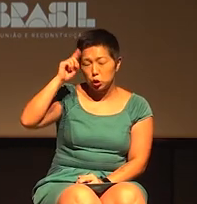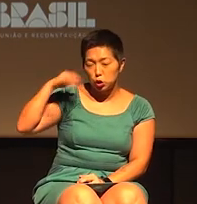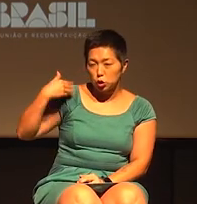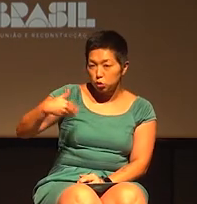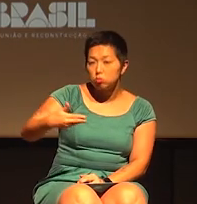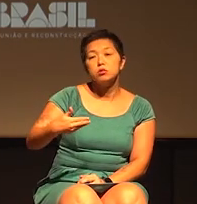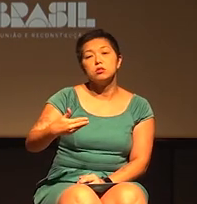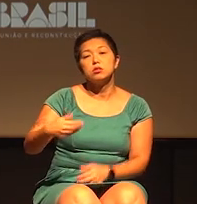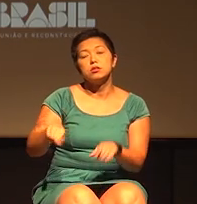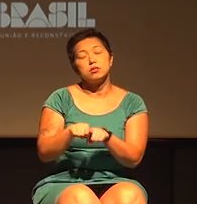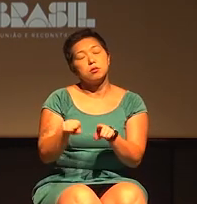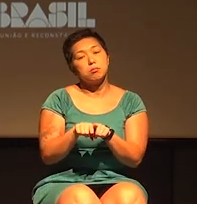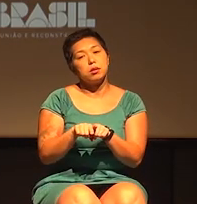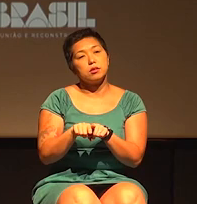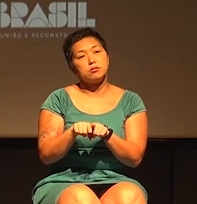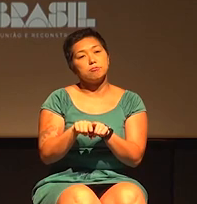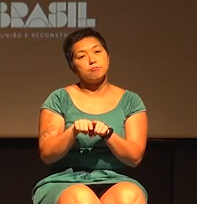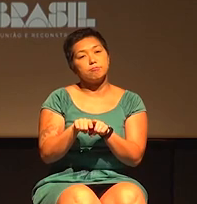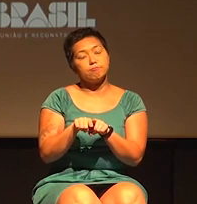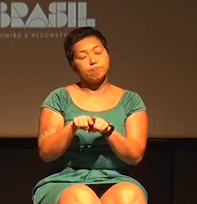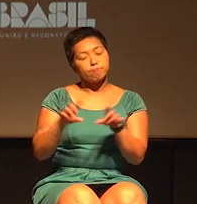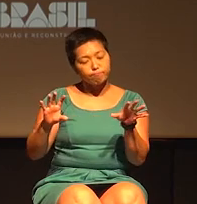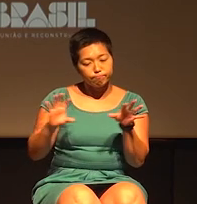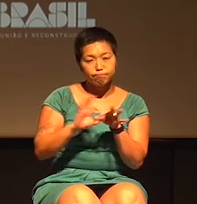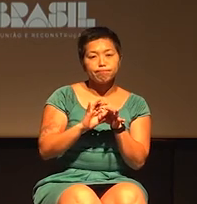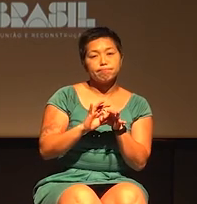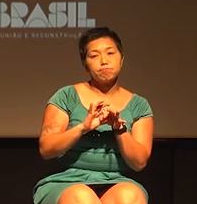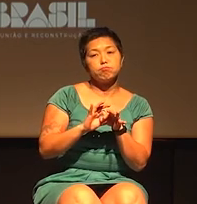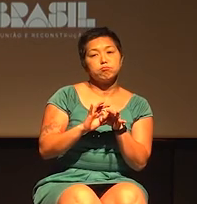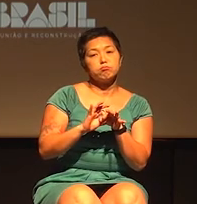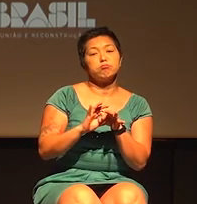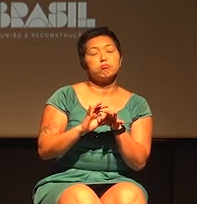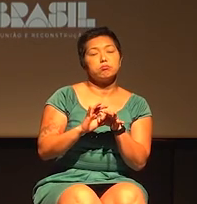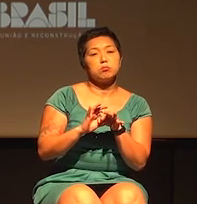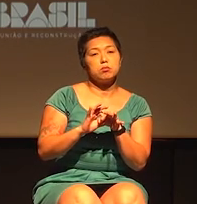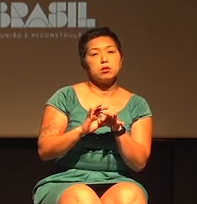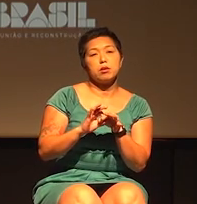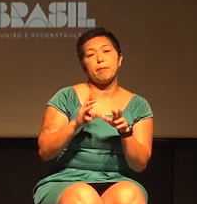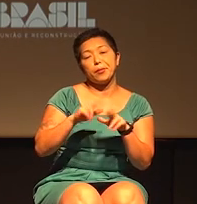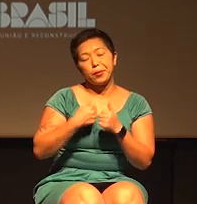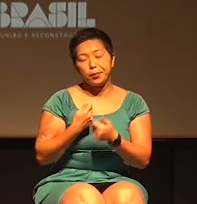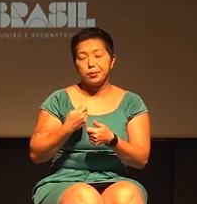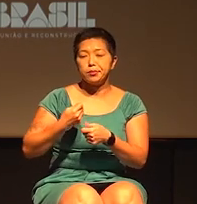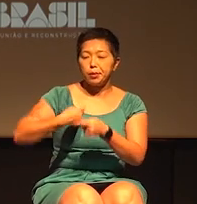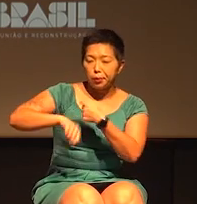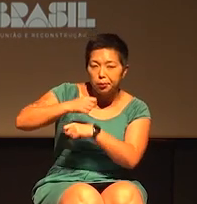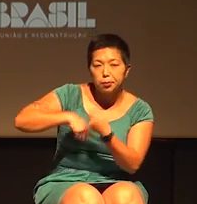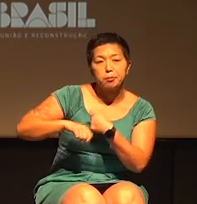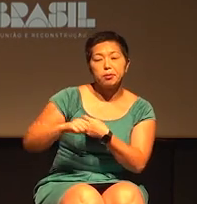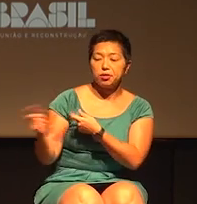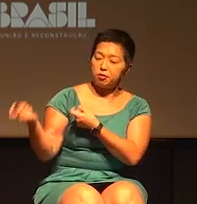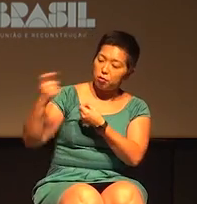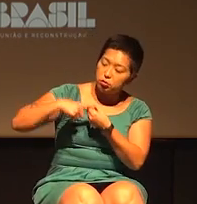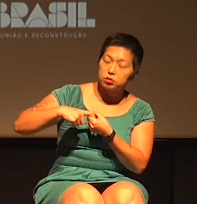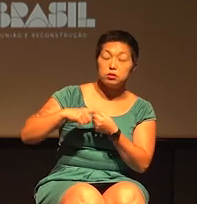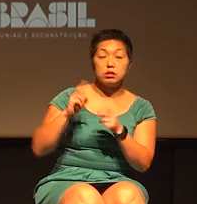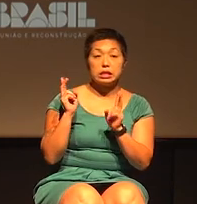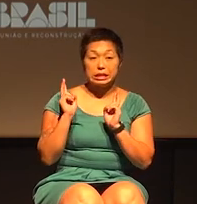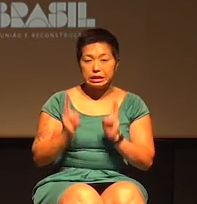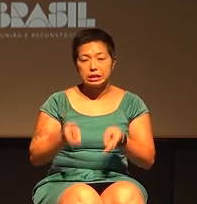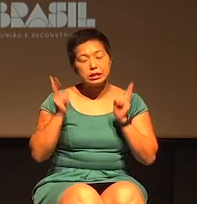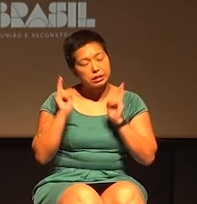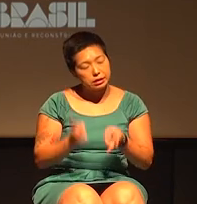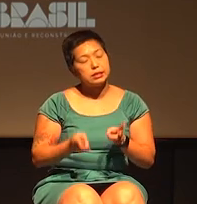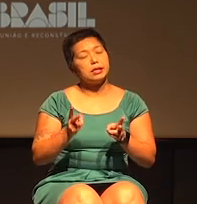poder atrelar essa outra fatia que tá retomando Ah por causa de Economia por causa de tudo isso a gente sempre vai